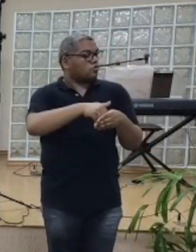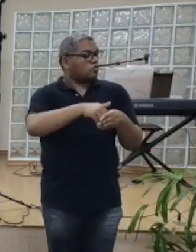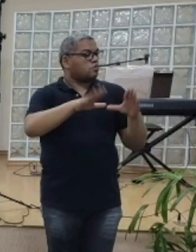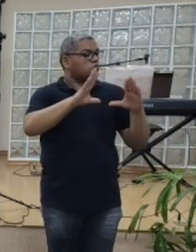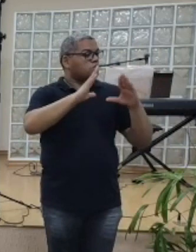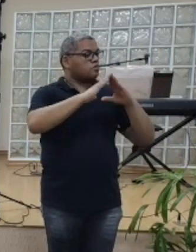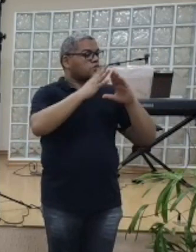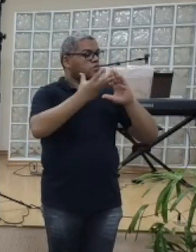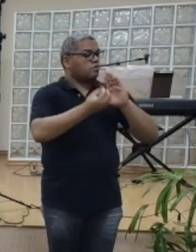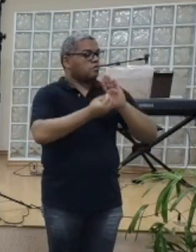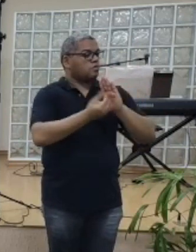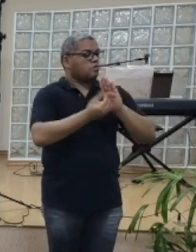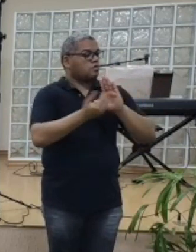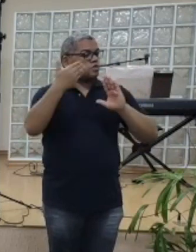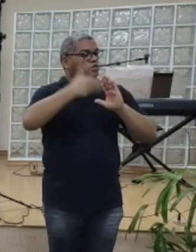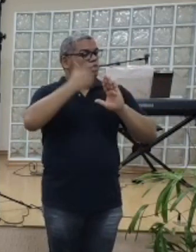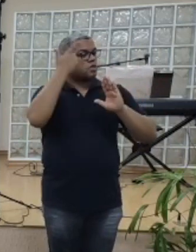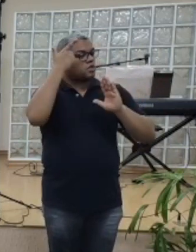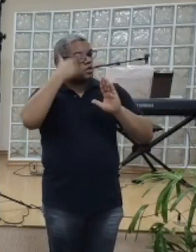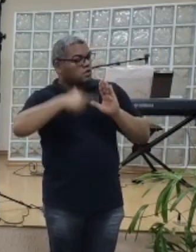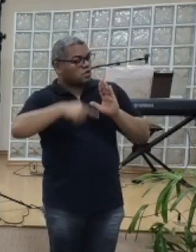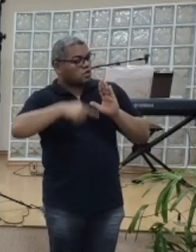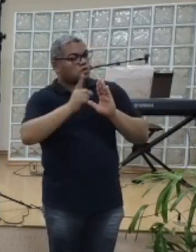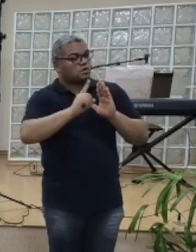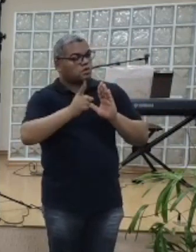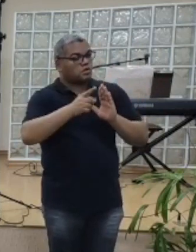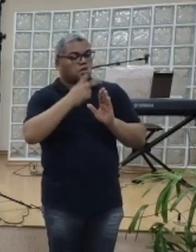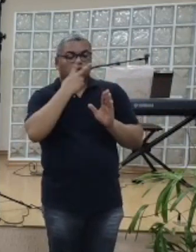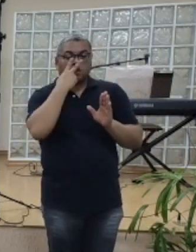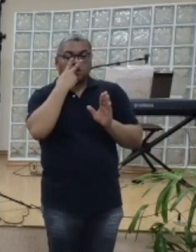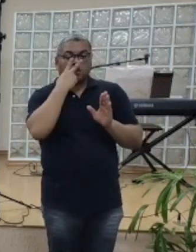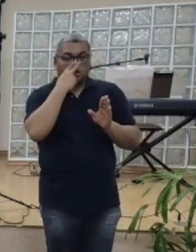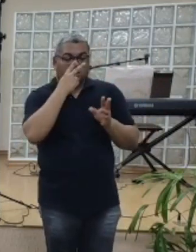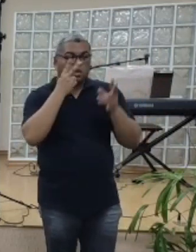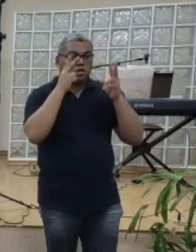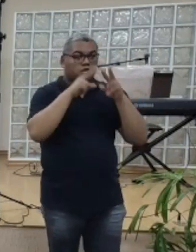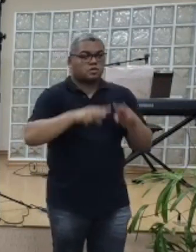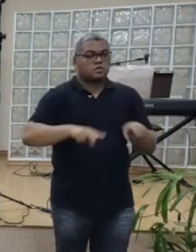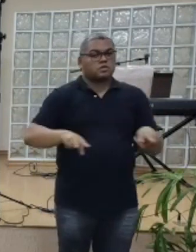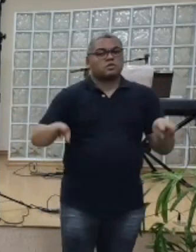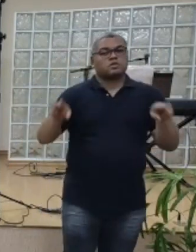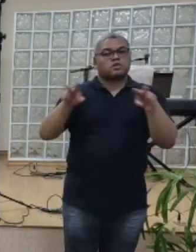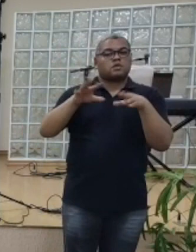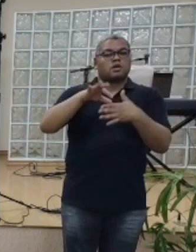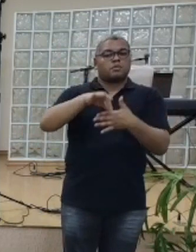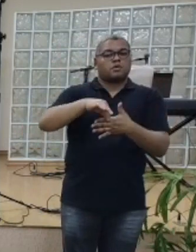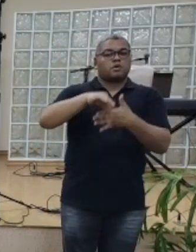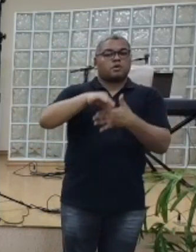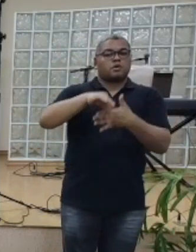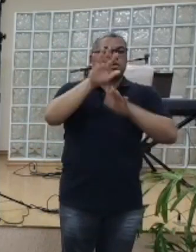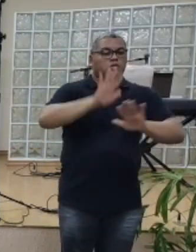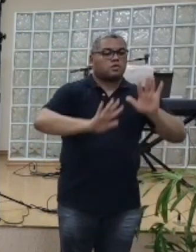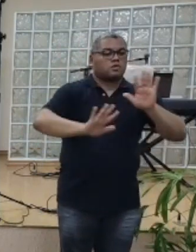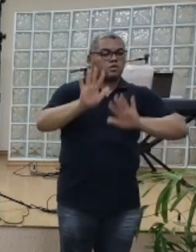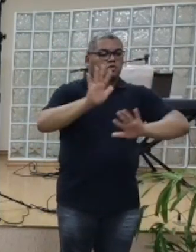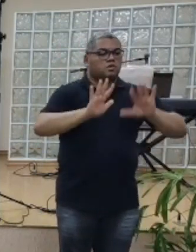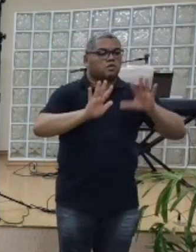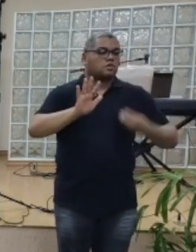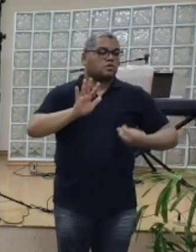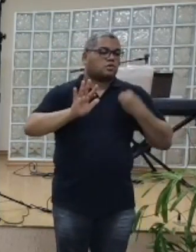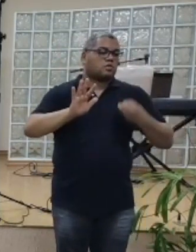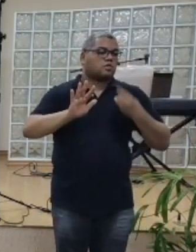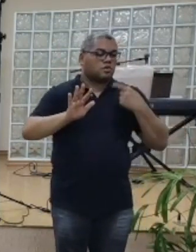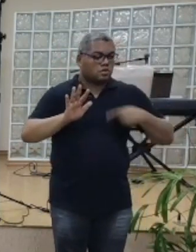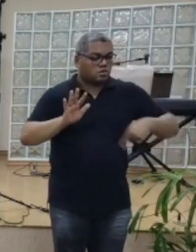Eu acho que olhar para os líderes que zelam pela vida de vocês é sim, também